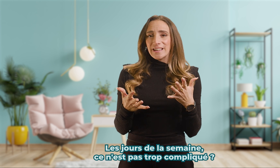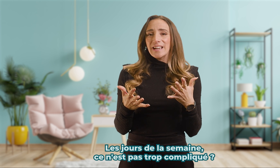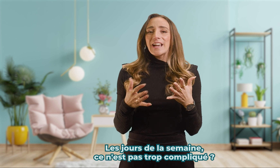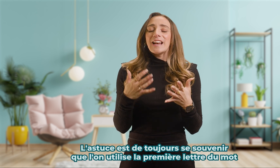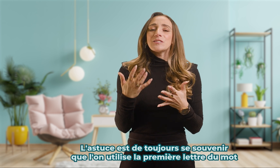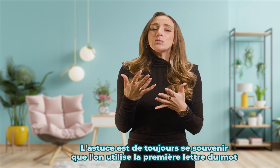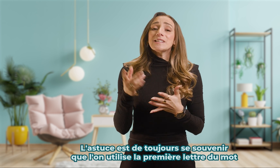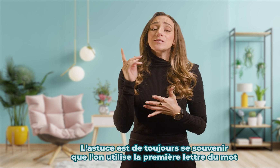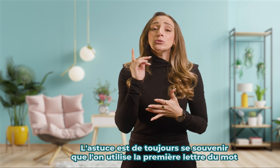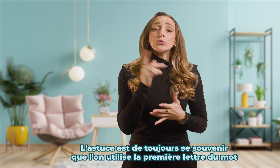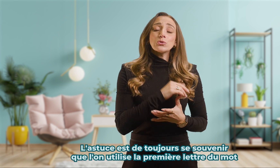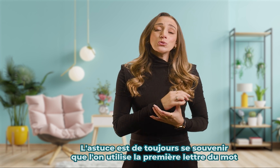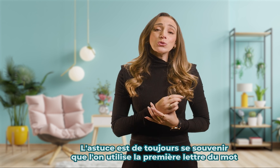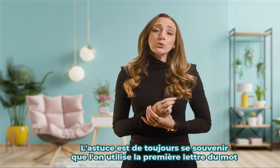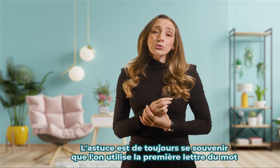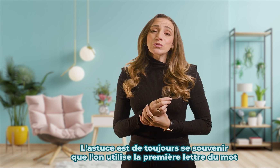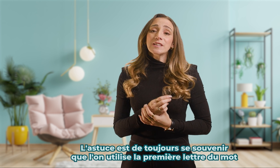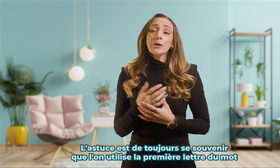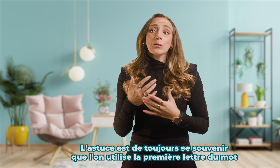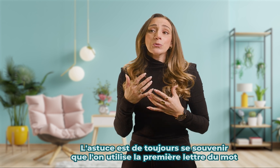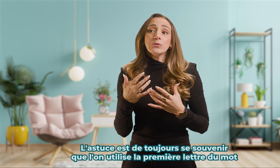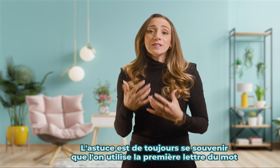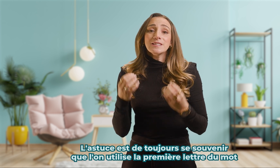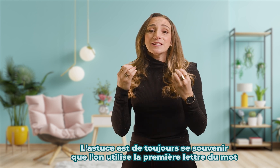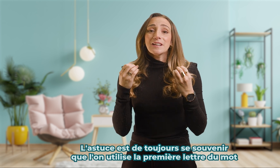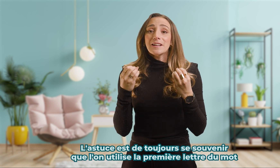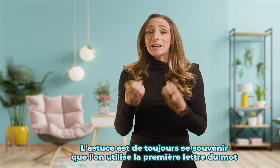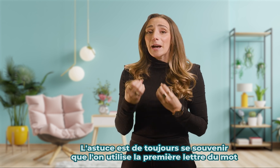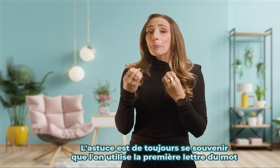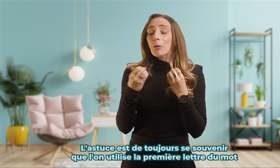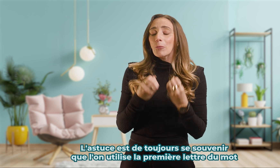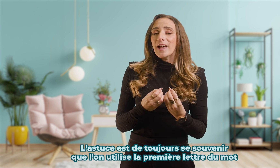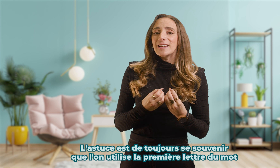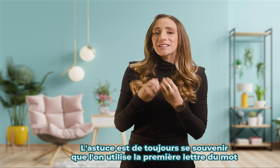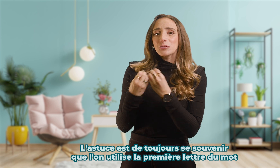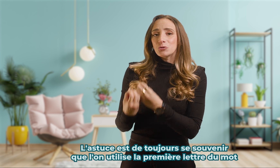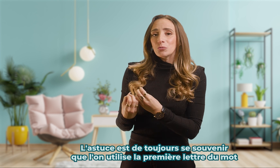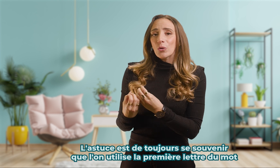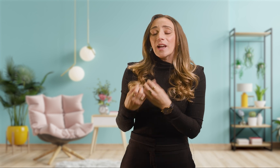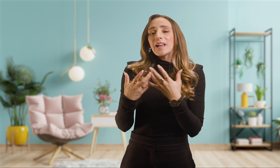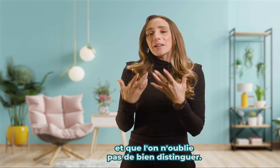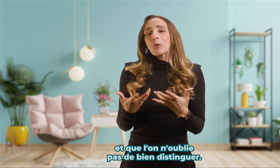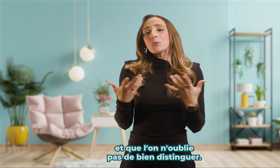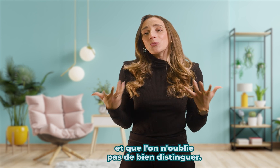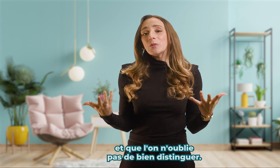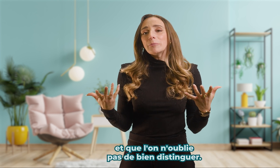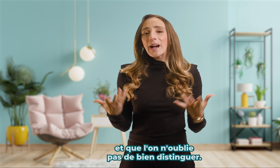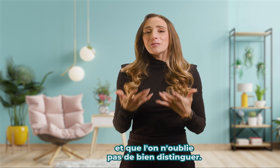compliqué. L'astuce est de toujours se souvenir que l'on utilise la première lettre du mot et que l'on n'oublie pas de